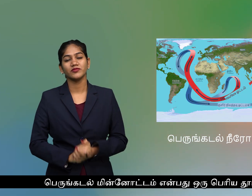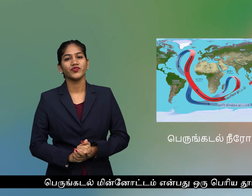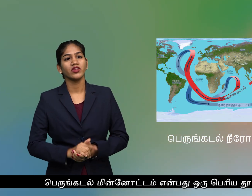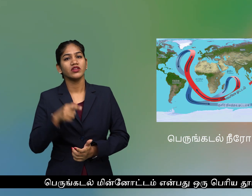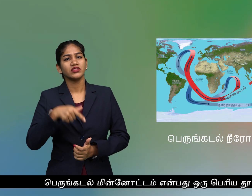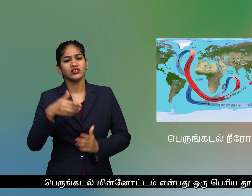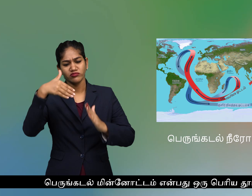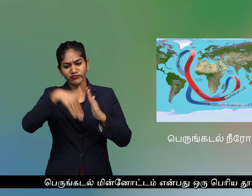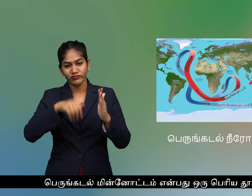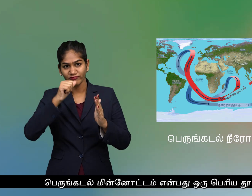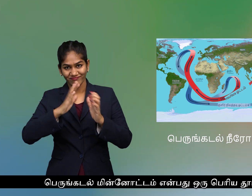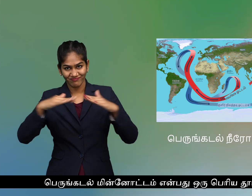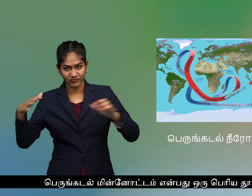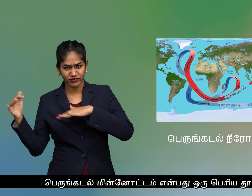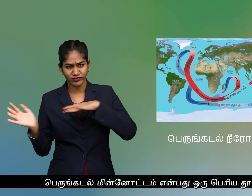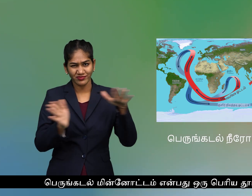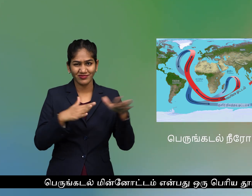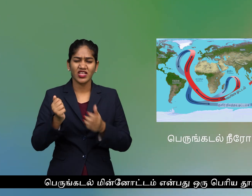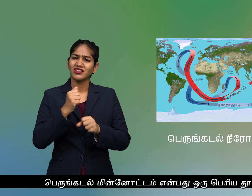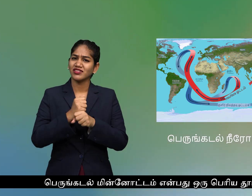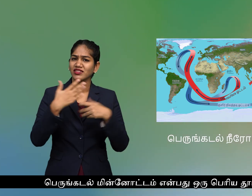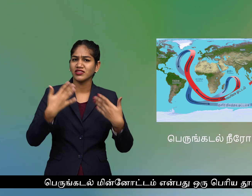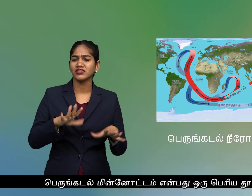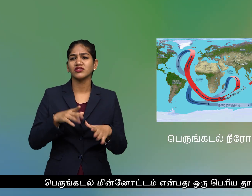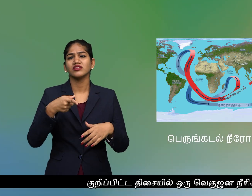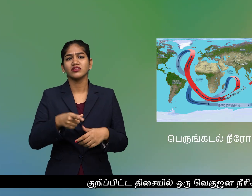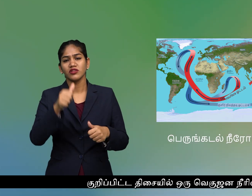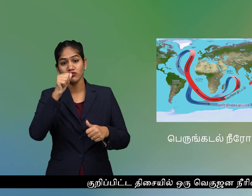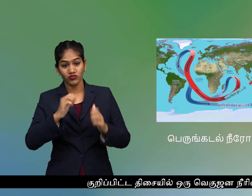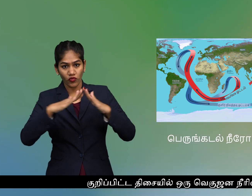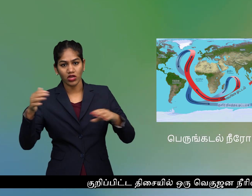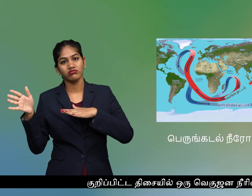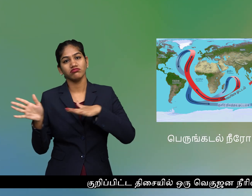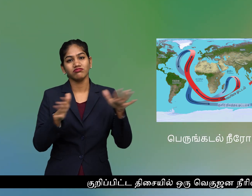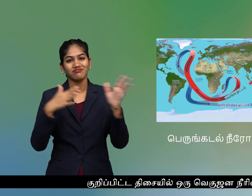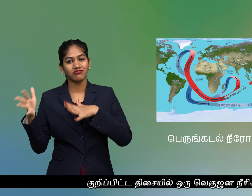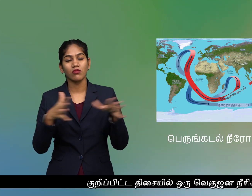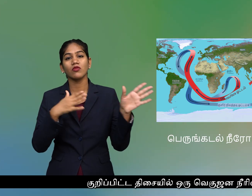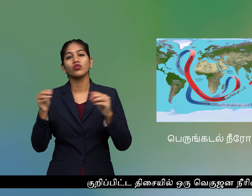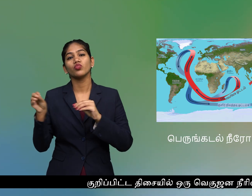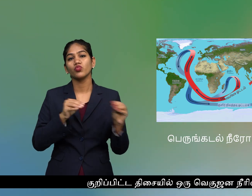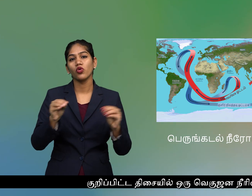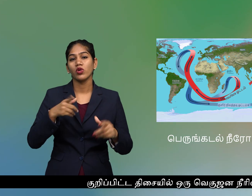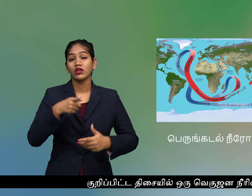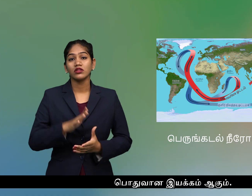பெருங்கடல் மின்னோட்டம் என்பது ஒரு பெரிய தூரத்திற்கு ஒரு குறிப்பிட்ட திசையில் ஒரு வெகுஜன நீரின்